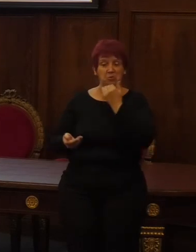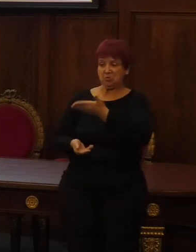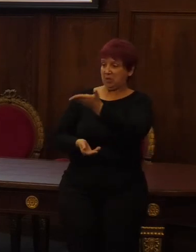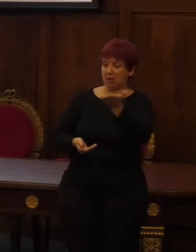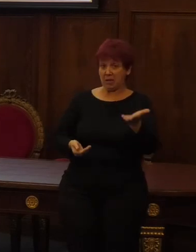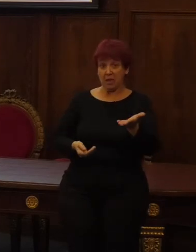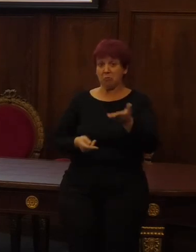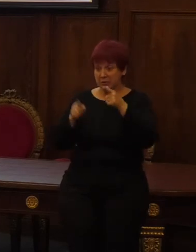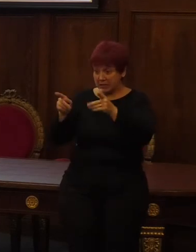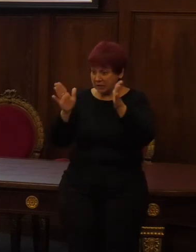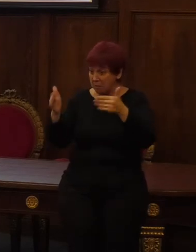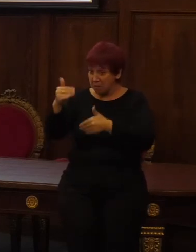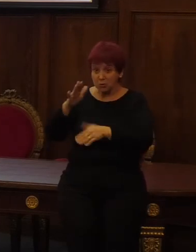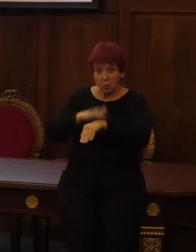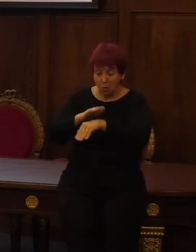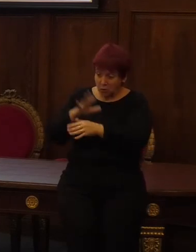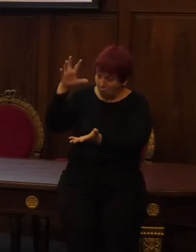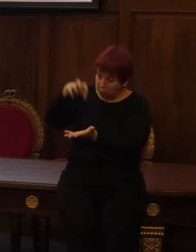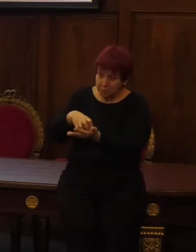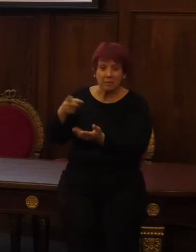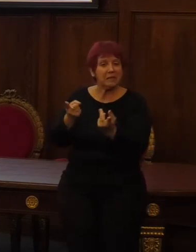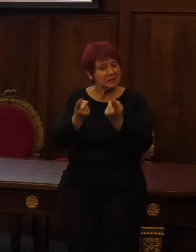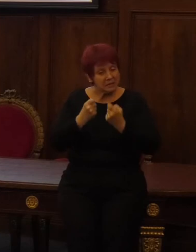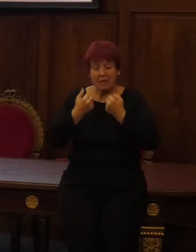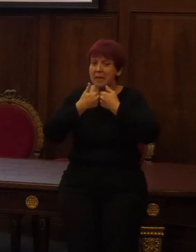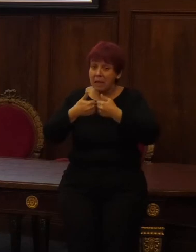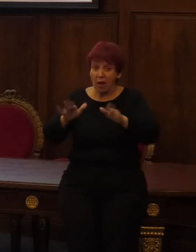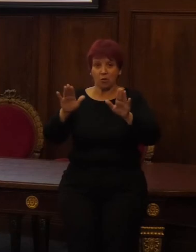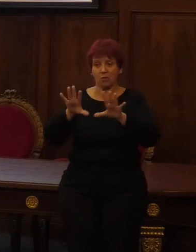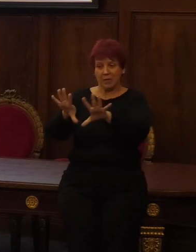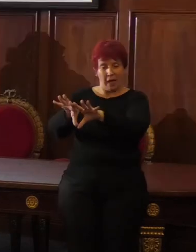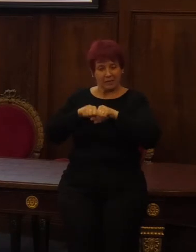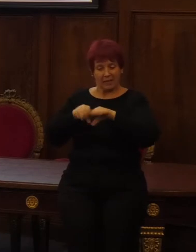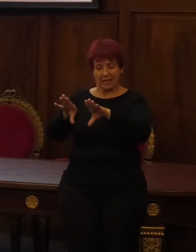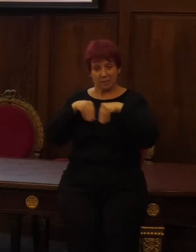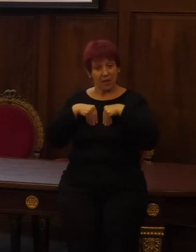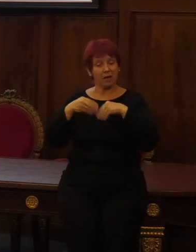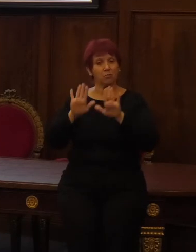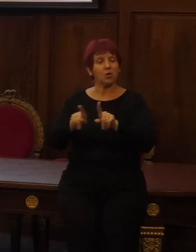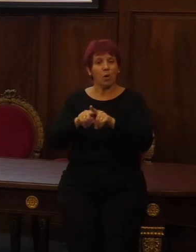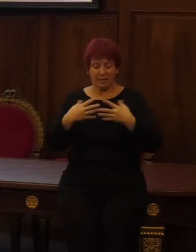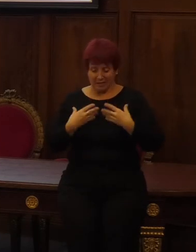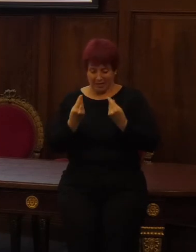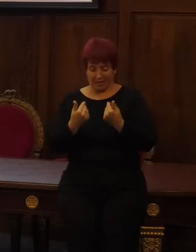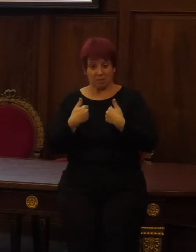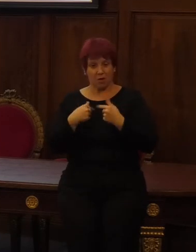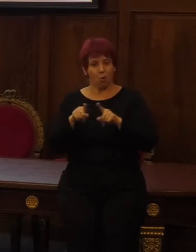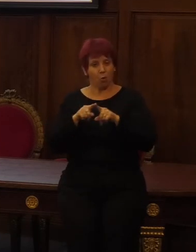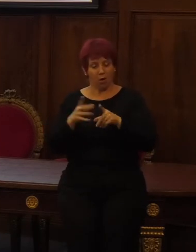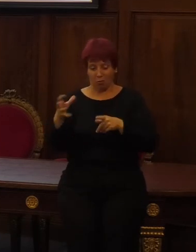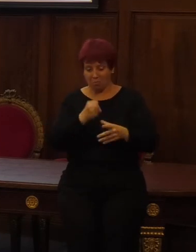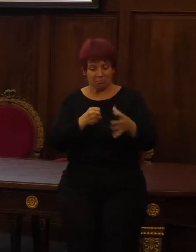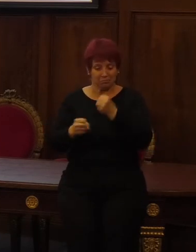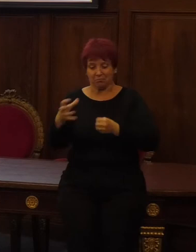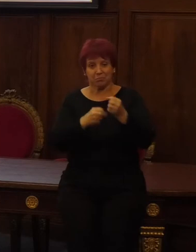Necesitábamos inaugurar ese espacio, instalar ese espacio, apropiarnos de ese espacio, conquistar ese